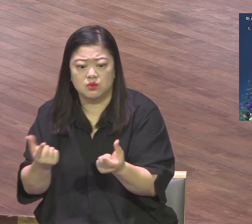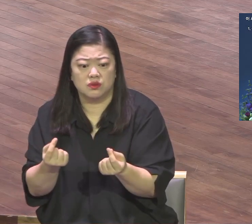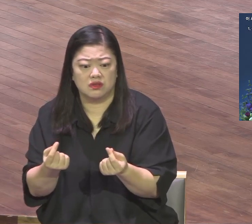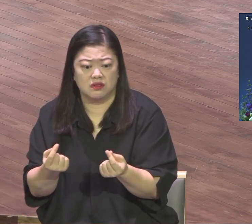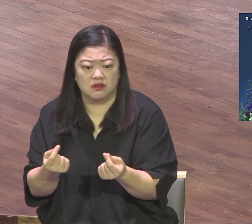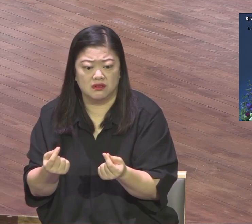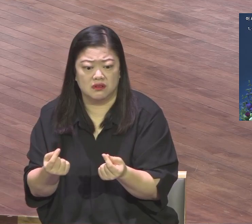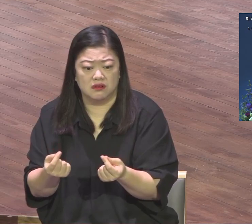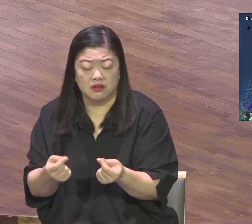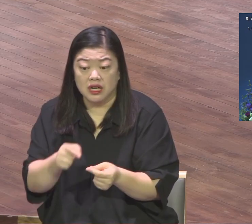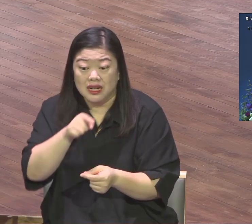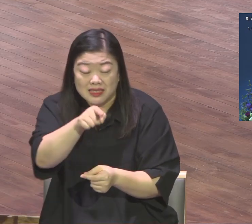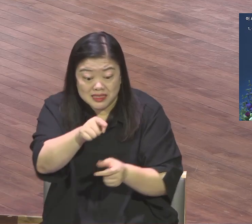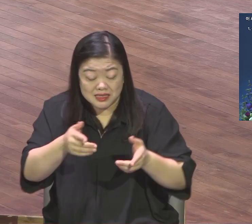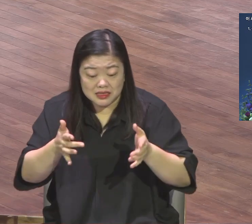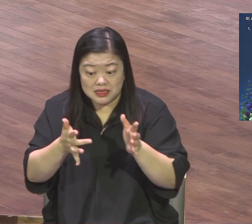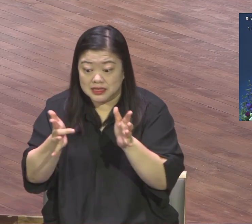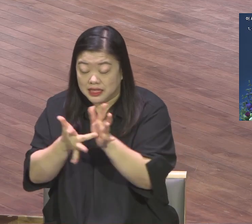뜨거운 지옥불로.